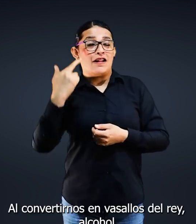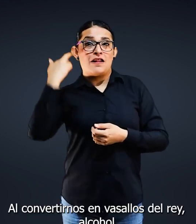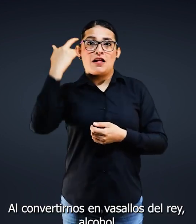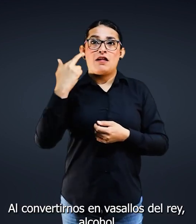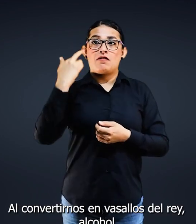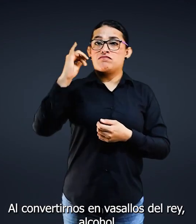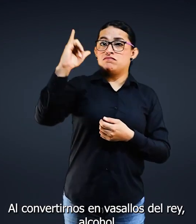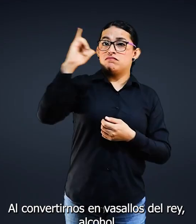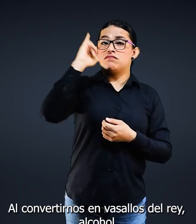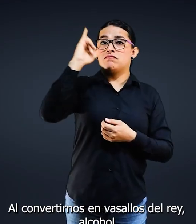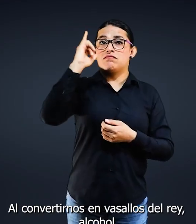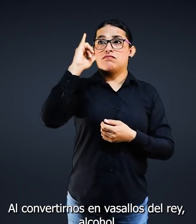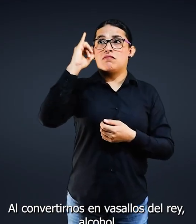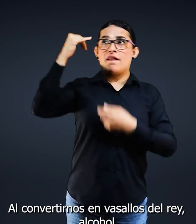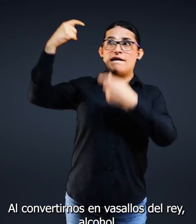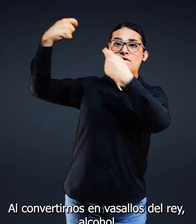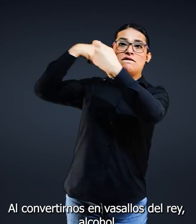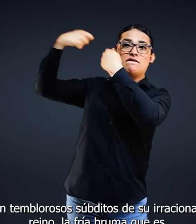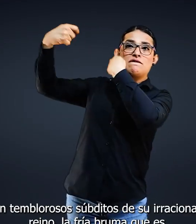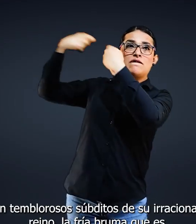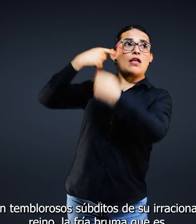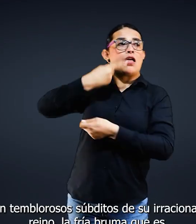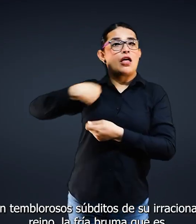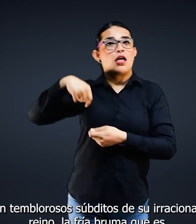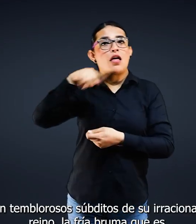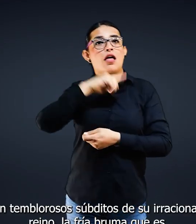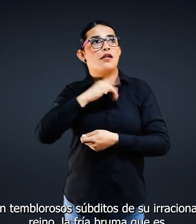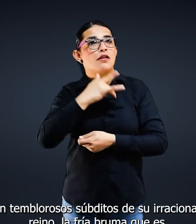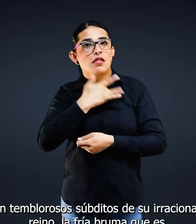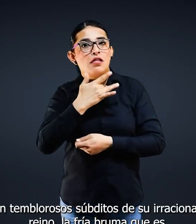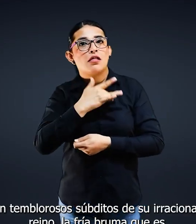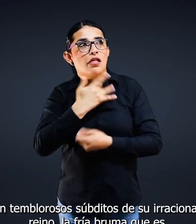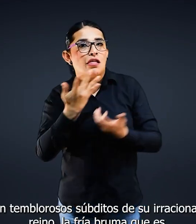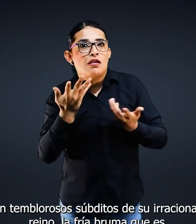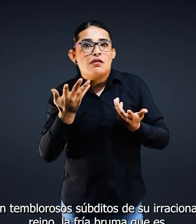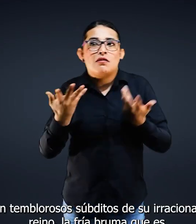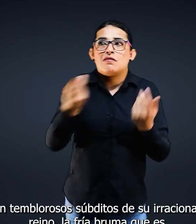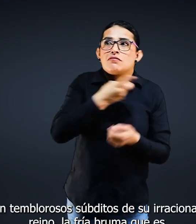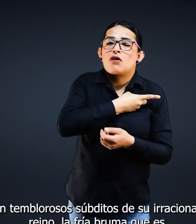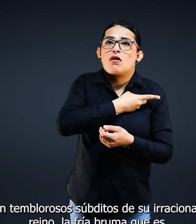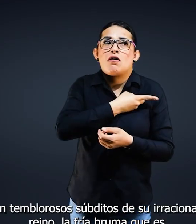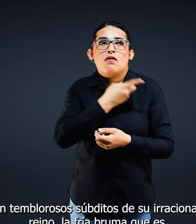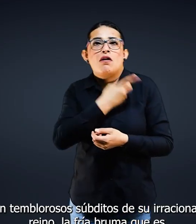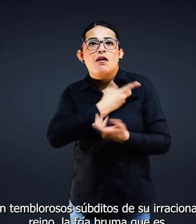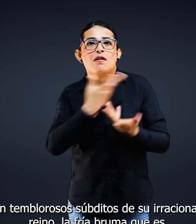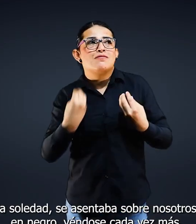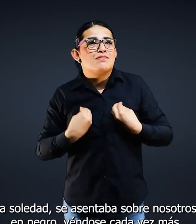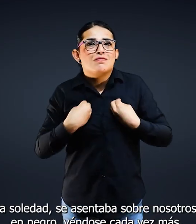Al convertirnos en vasallos del rey alcohol, en temblorosos súbditos de su irracional reino, la fría bruma que es la soledad